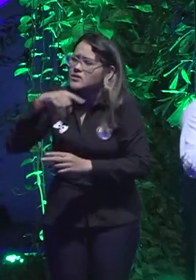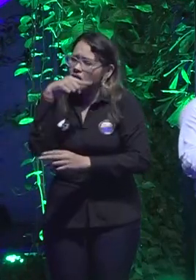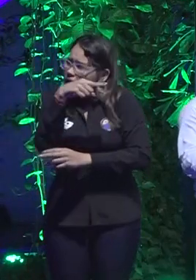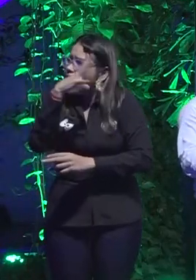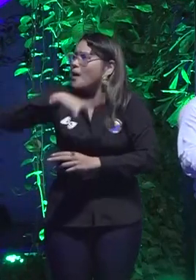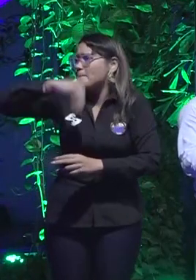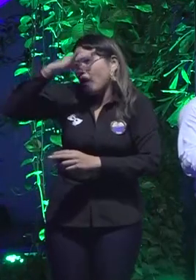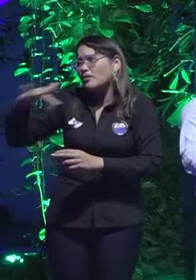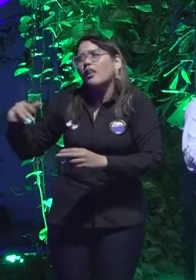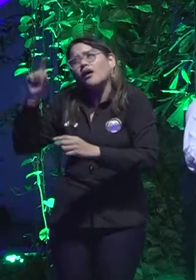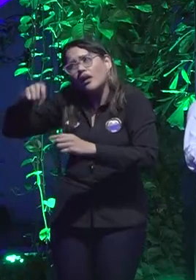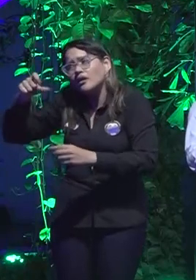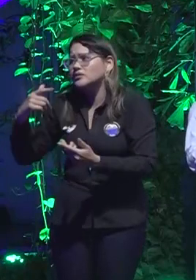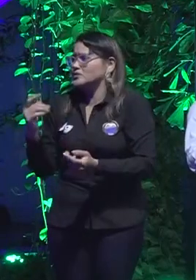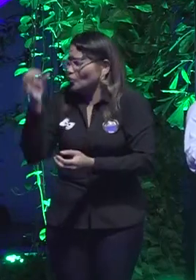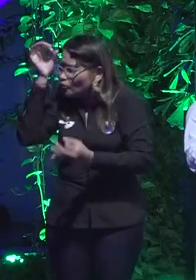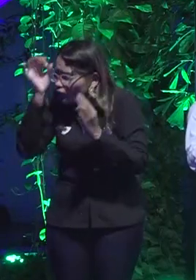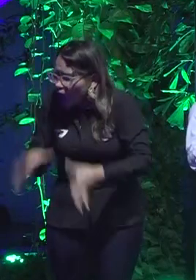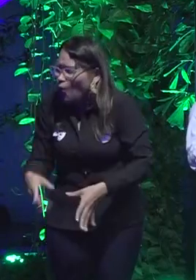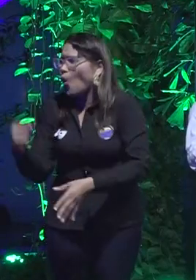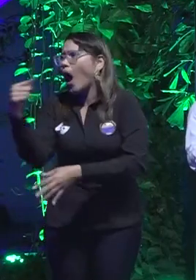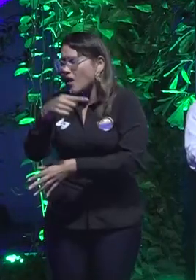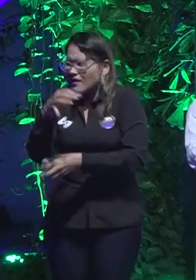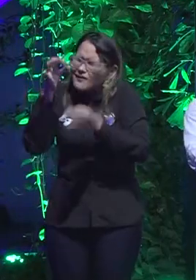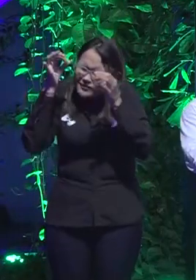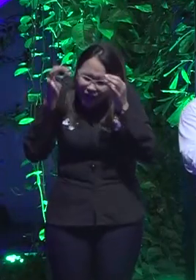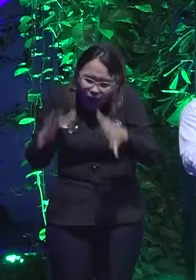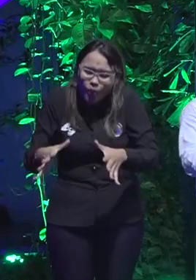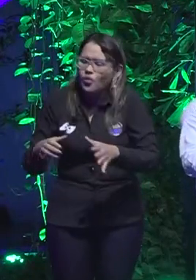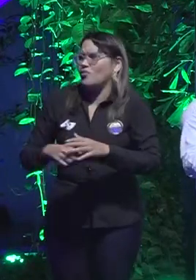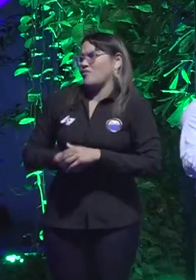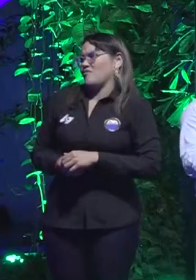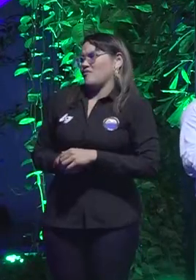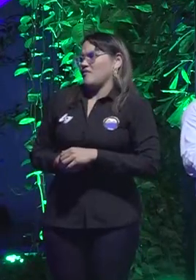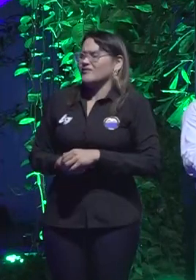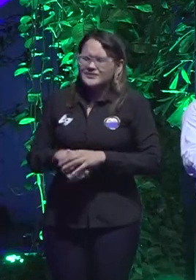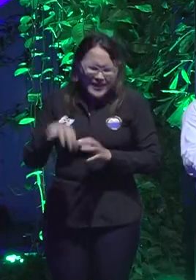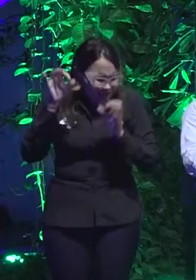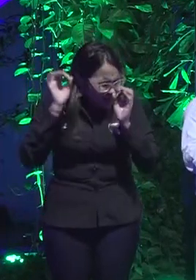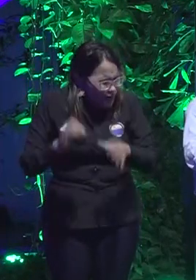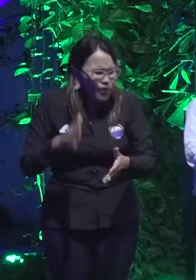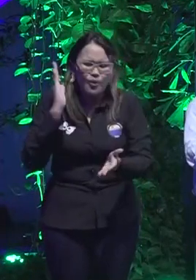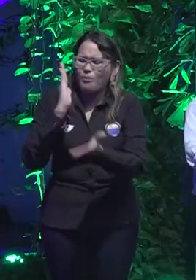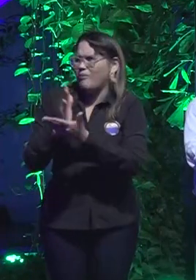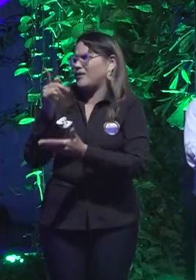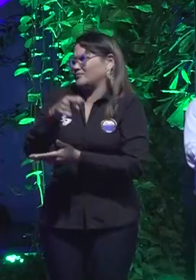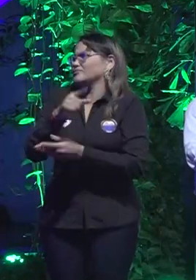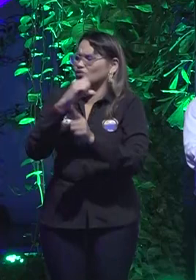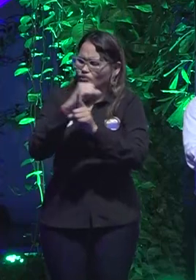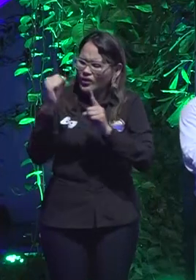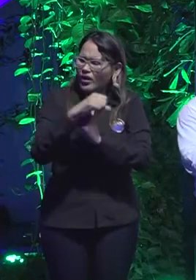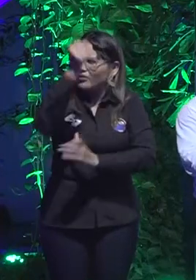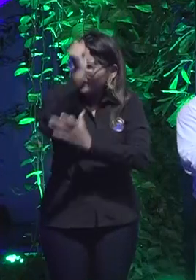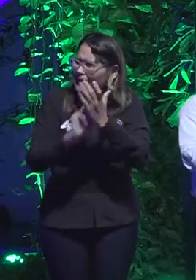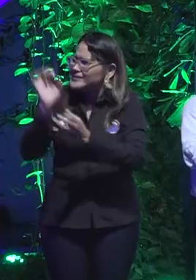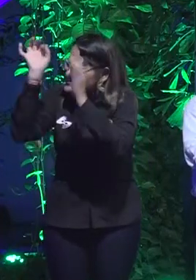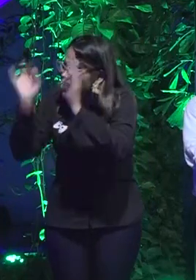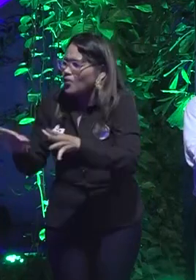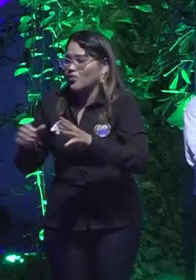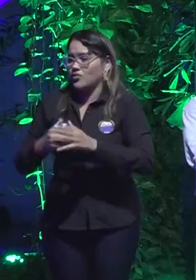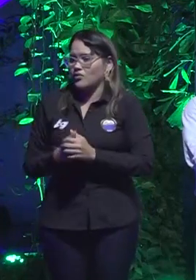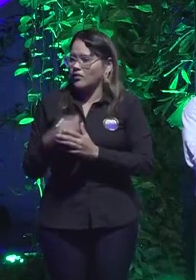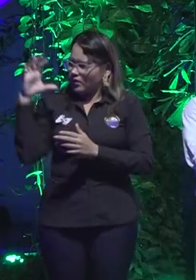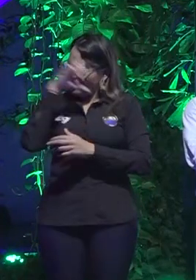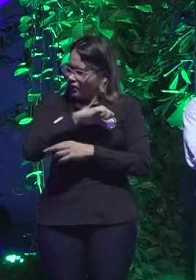se viene a venir y va a pasar. Y es crónica de una tragedia social anunciada. Y ese compromiso de la universidad significa que la